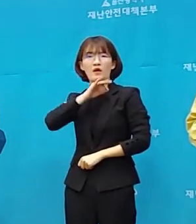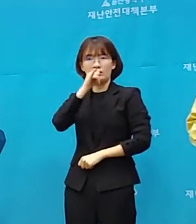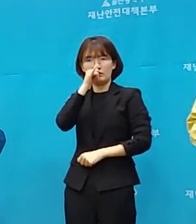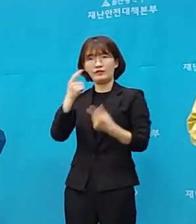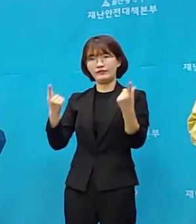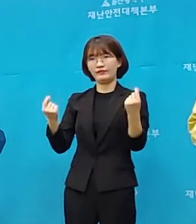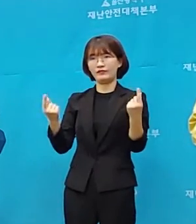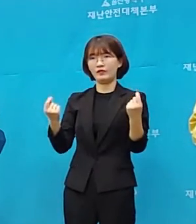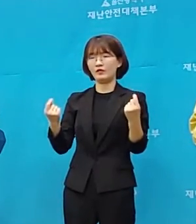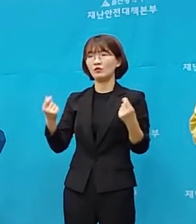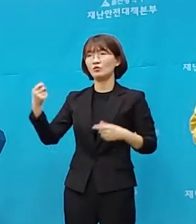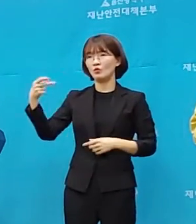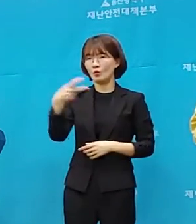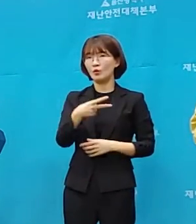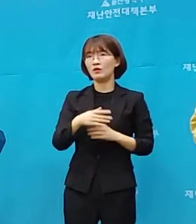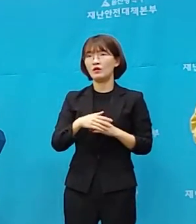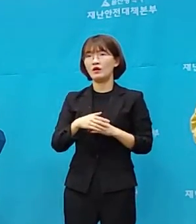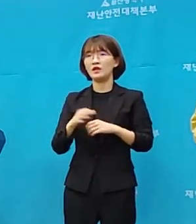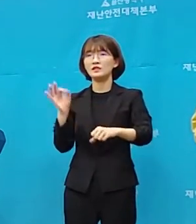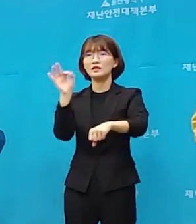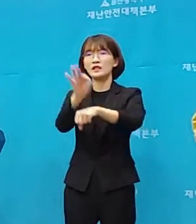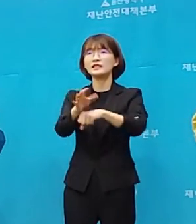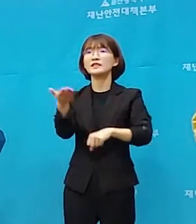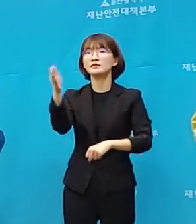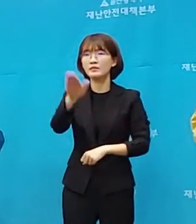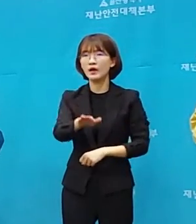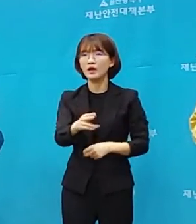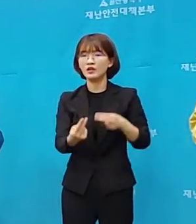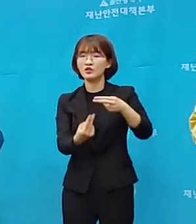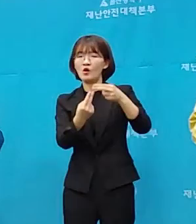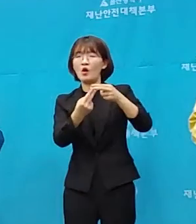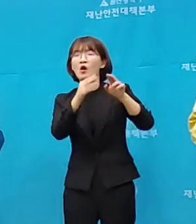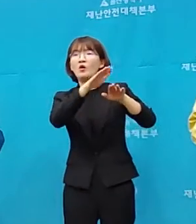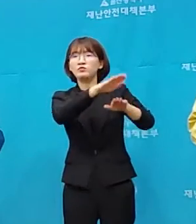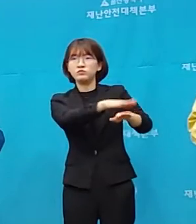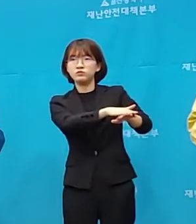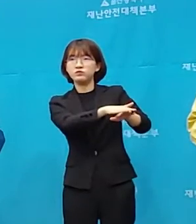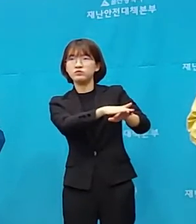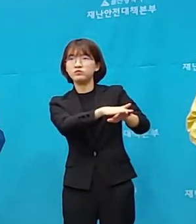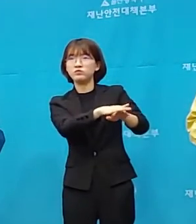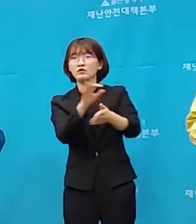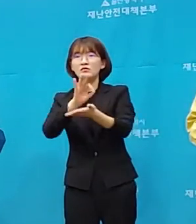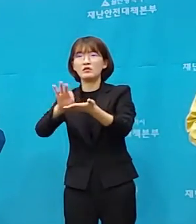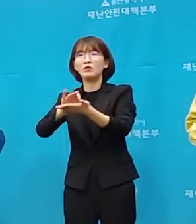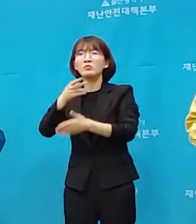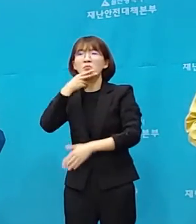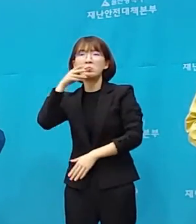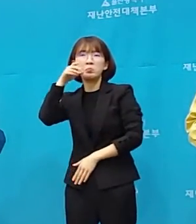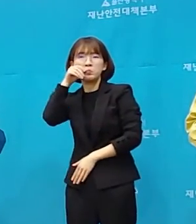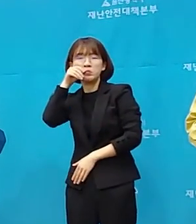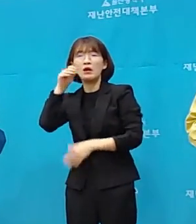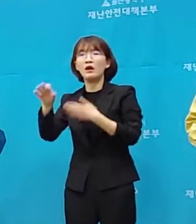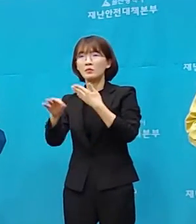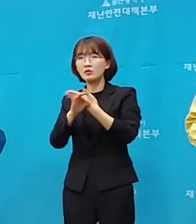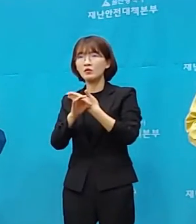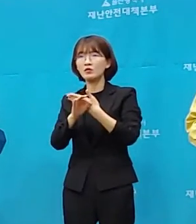거고 또 이분들이 구매를 하셨지만 정립해놓고 사용하지 못한다 않는다면 또 효과를